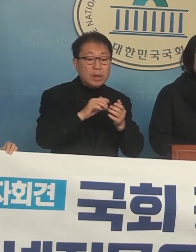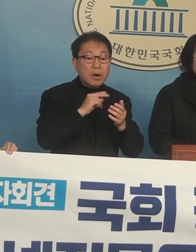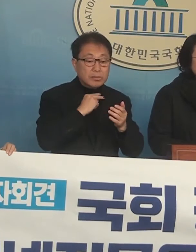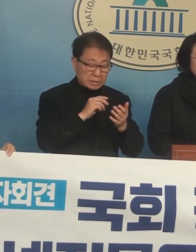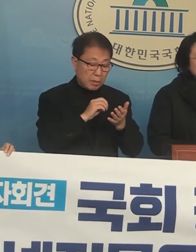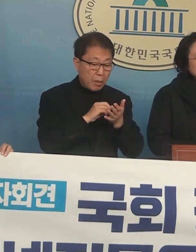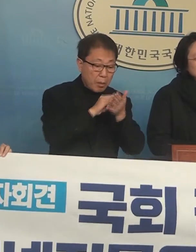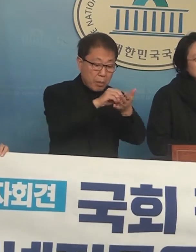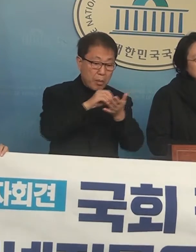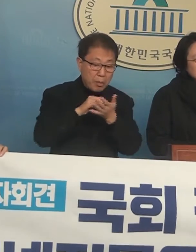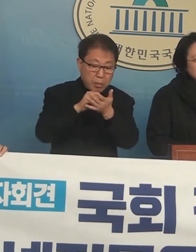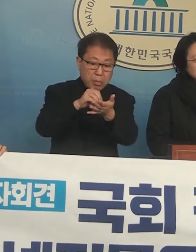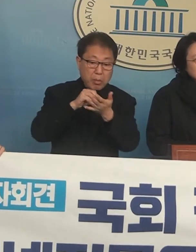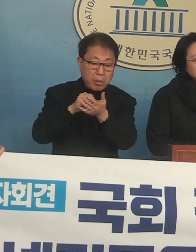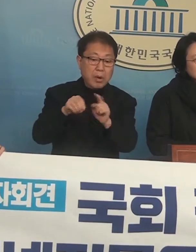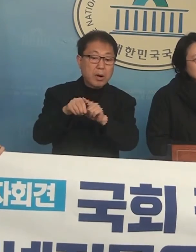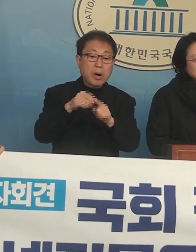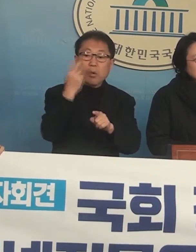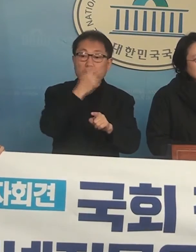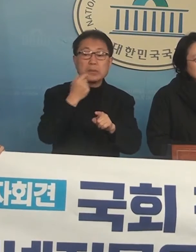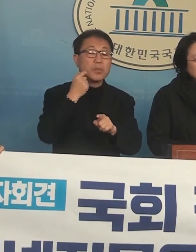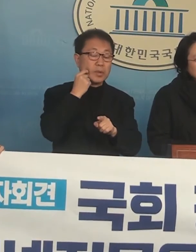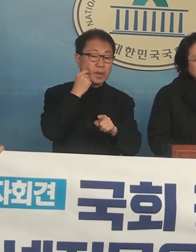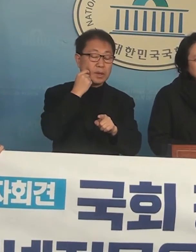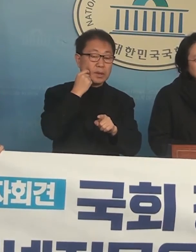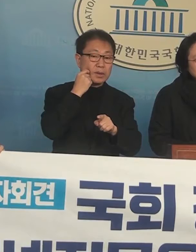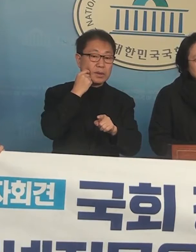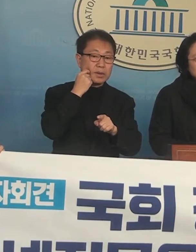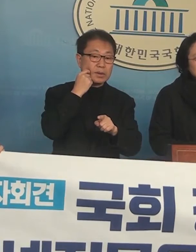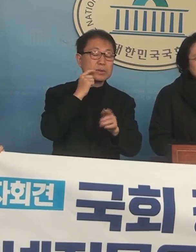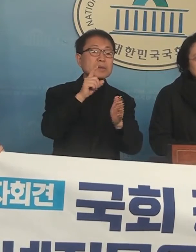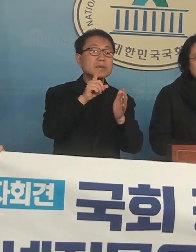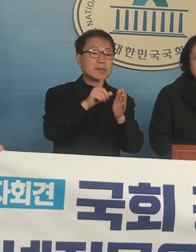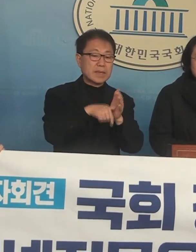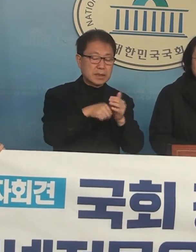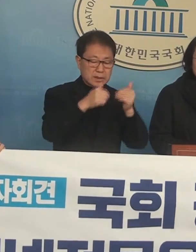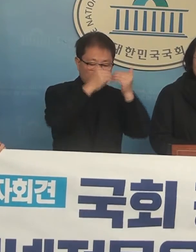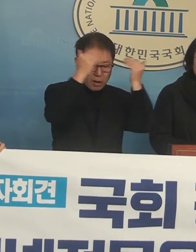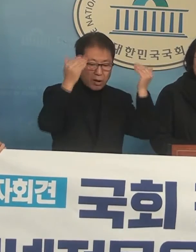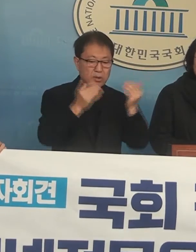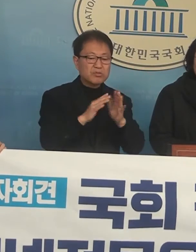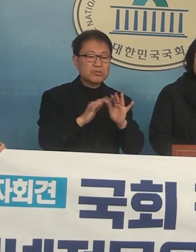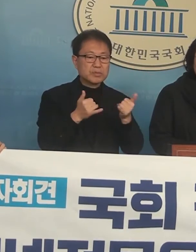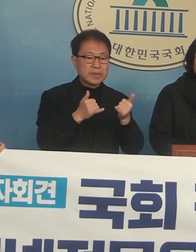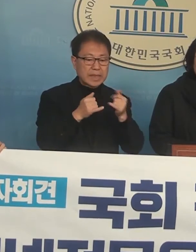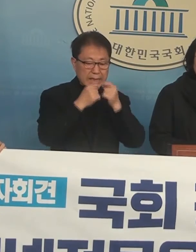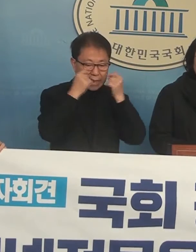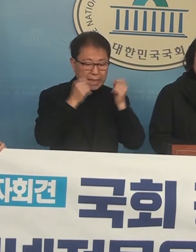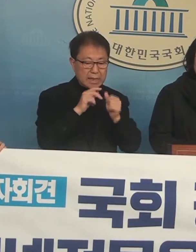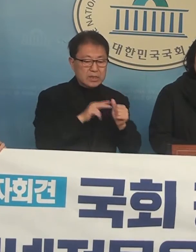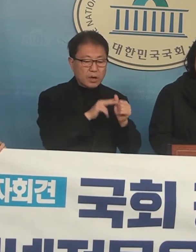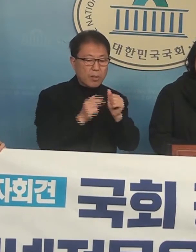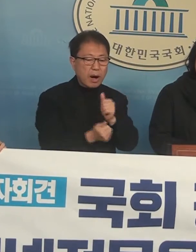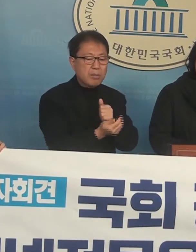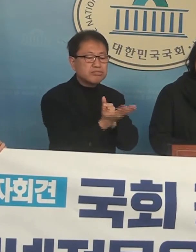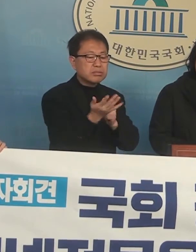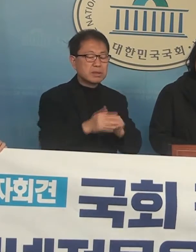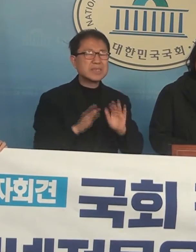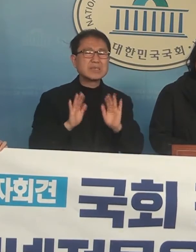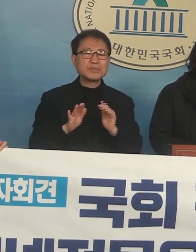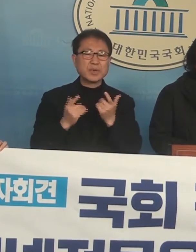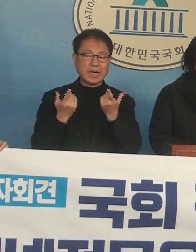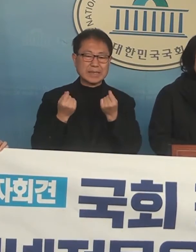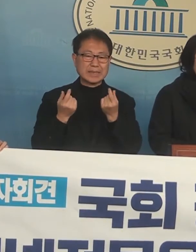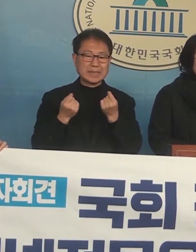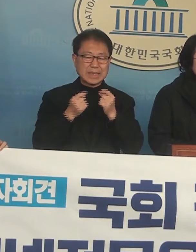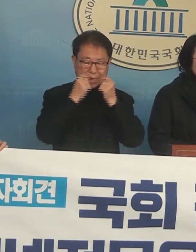가입을 했고 그것조차 관리를 하지 못해서 그 당시에 전 국민의 개인정보가 밖으로 나가서 지금도